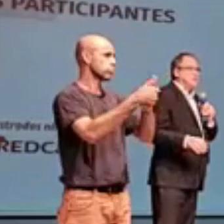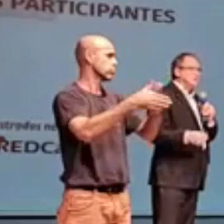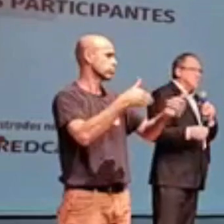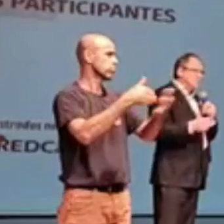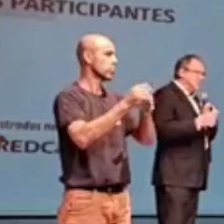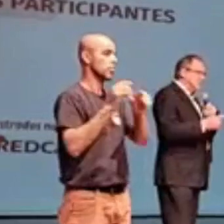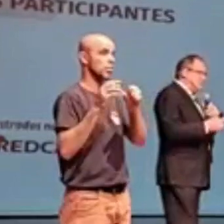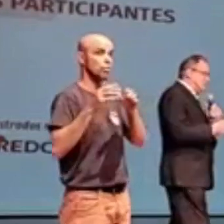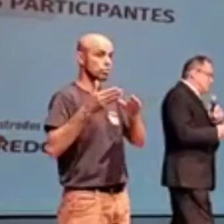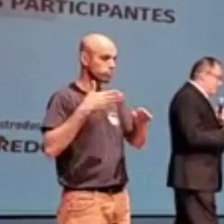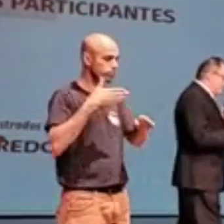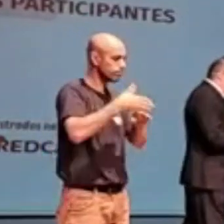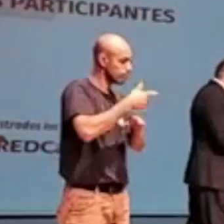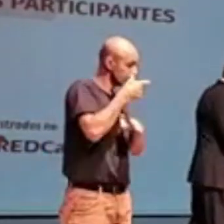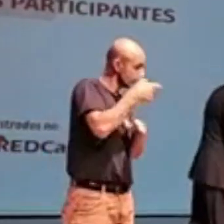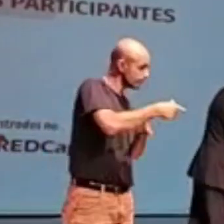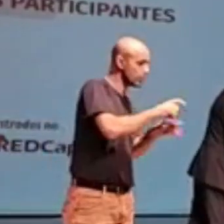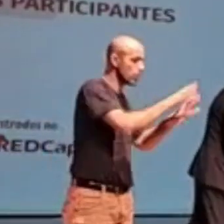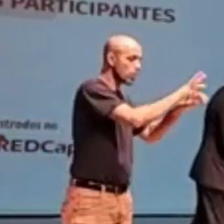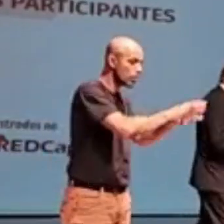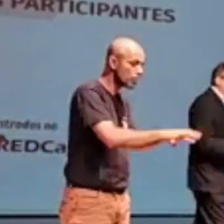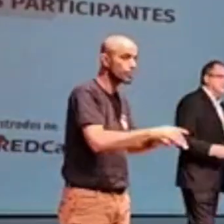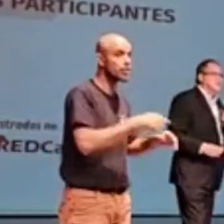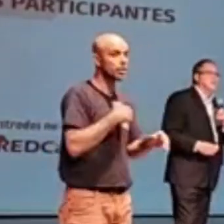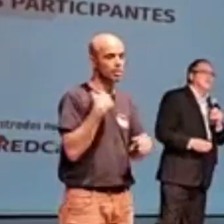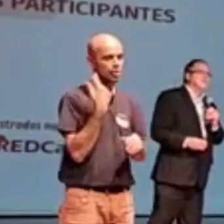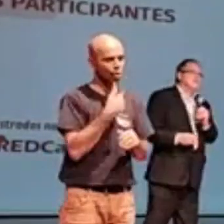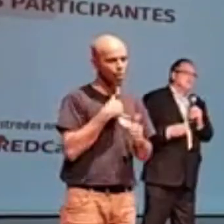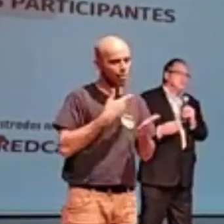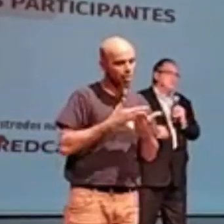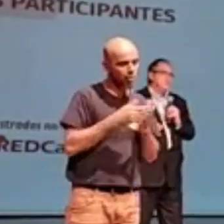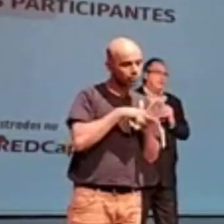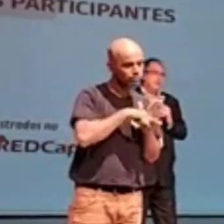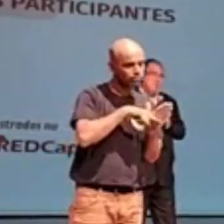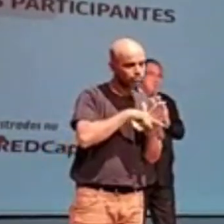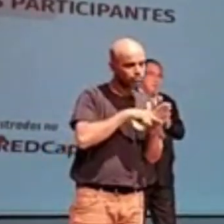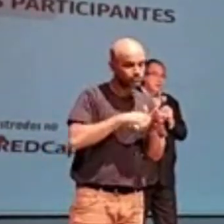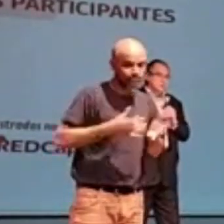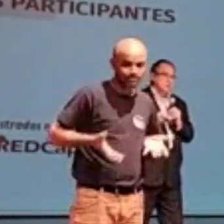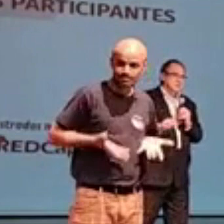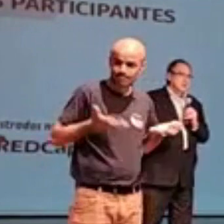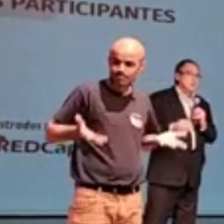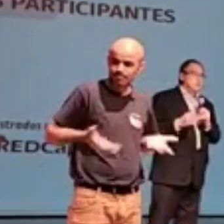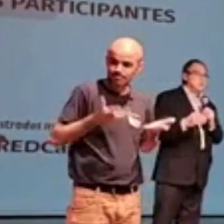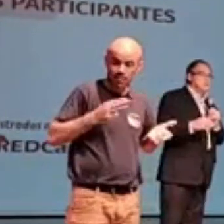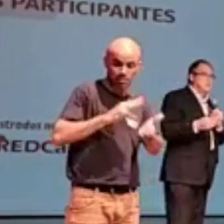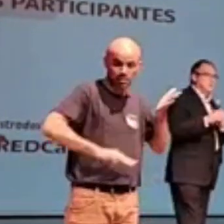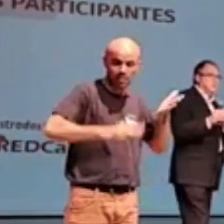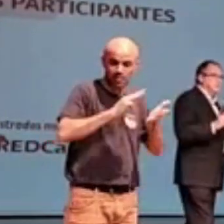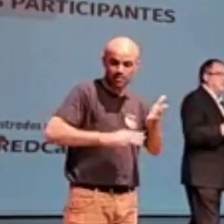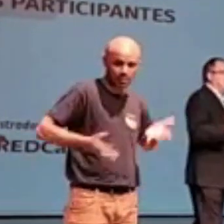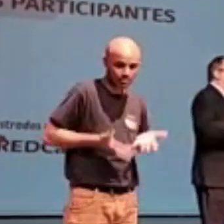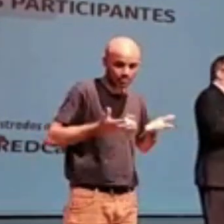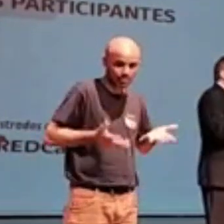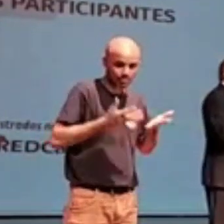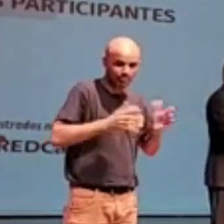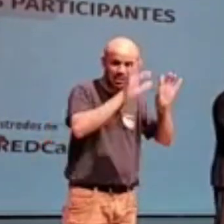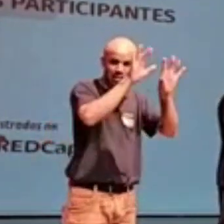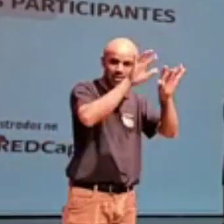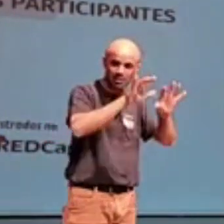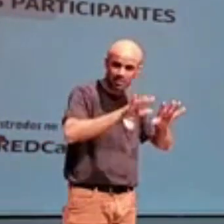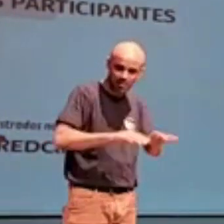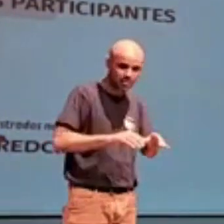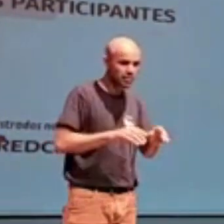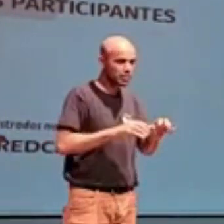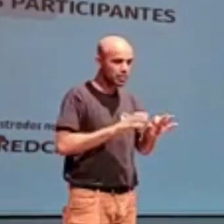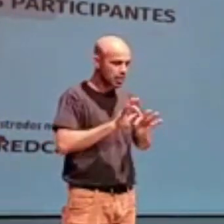mexer, entendeu? E às vezes é interessante, quem faz pesquisa sabe que às vezes você está tão empolgado com algum método assim, que inconscientemente você vai lá, tudo bem,